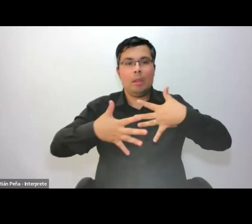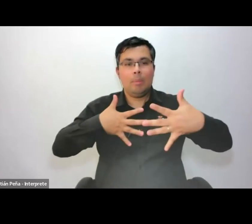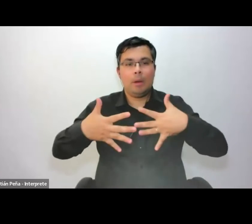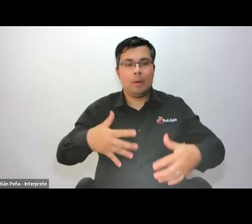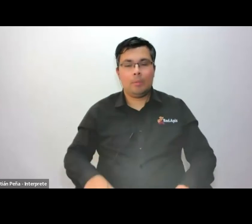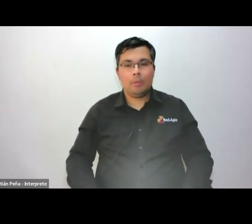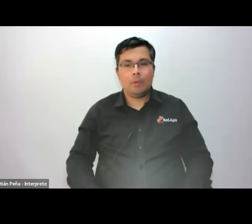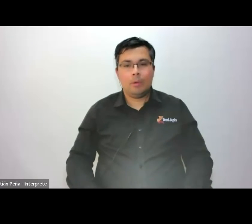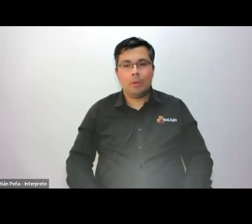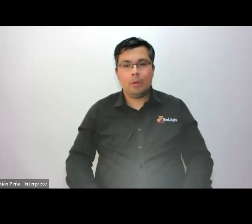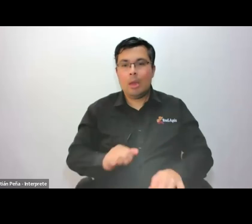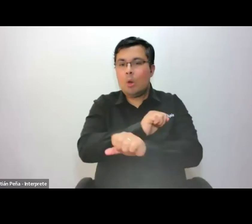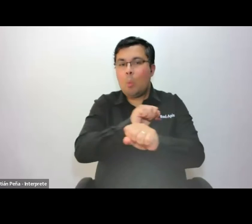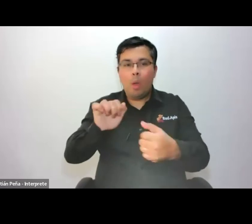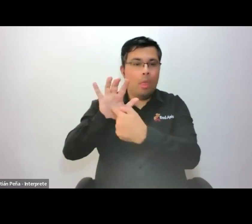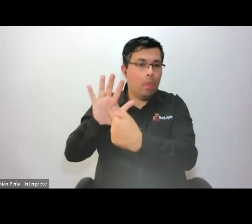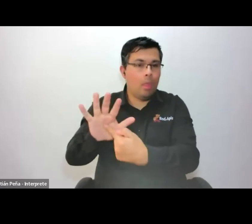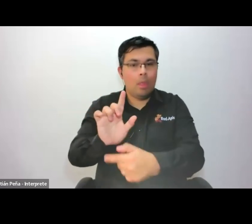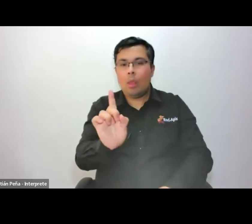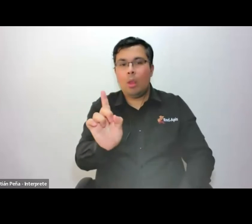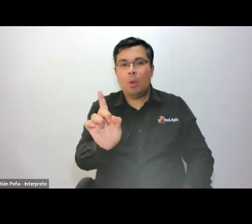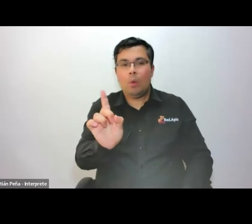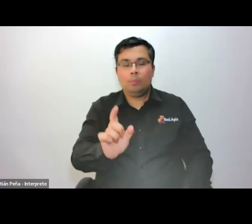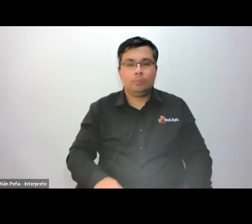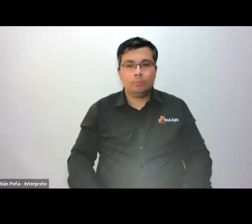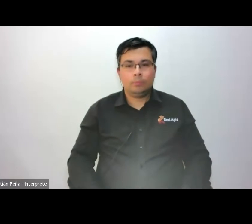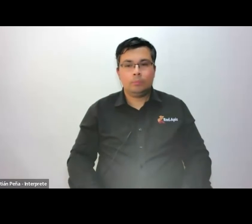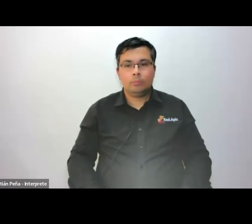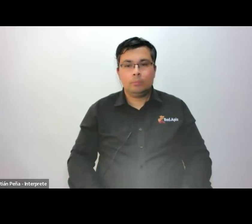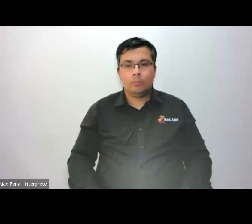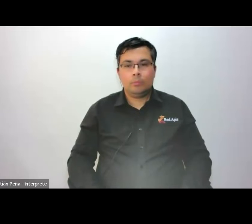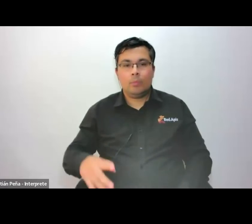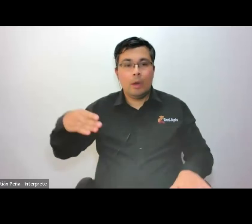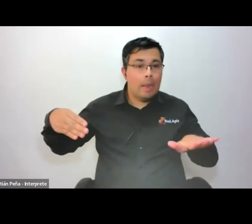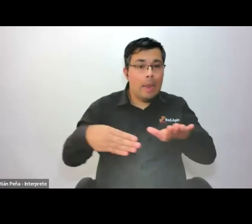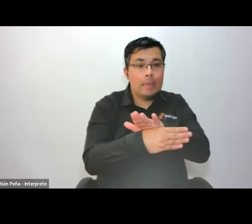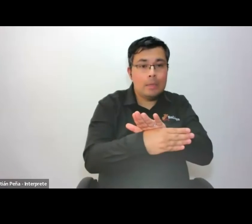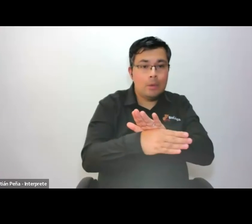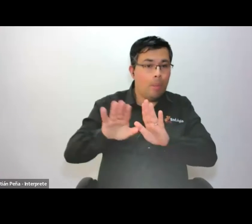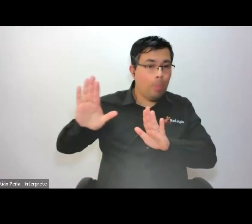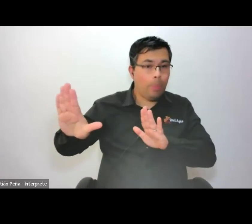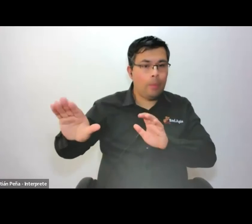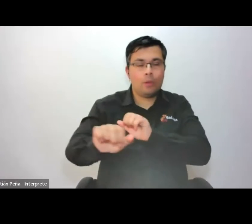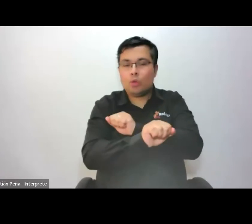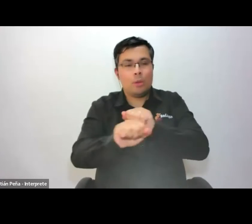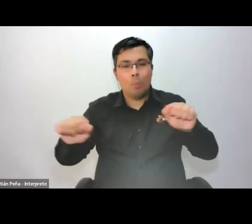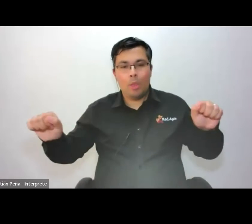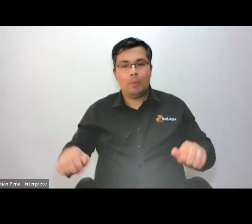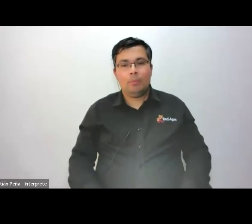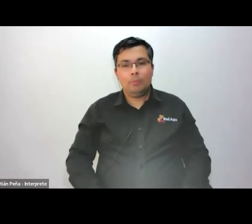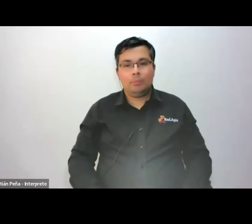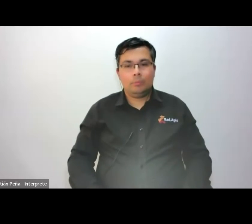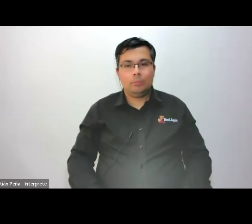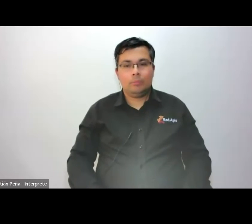ser discriminatorios y no puede negarse el acceso a los estudiantes por ningún